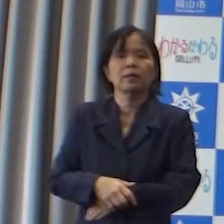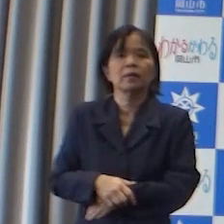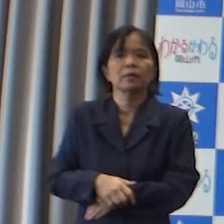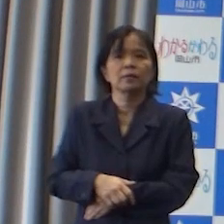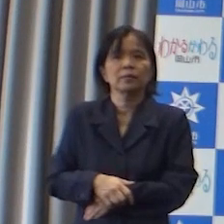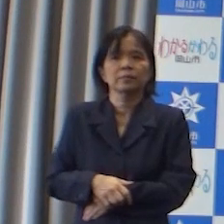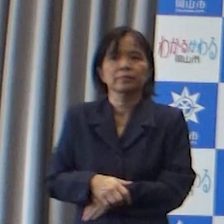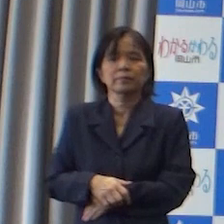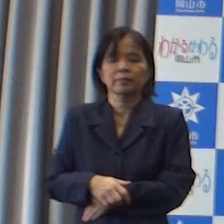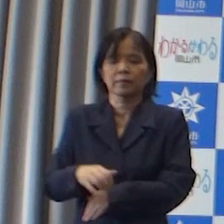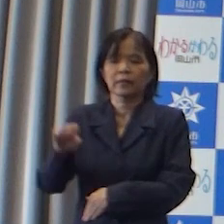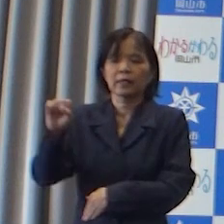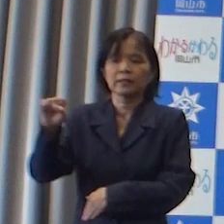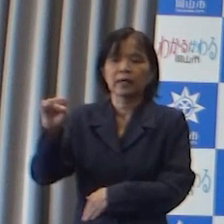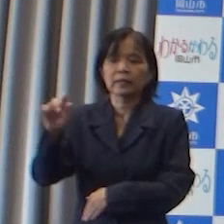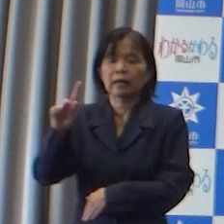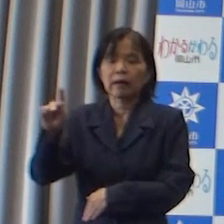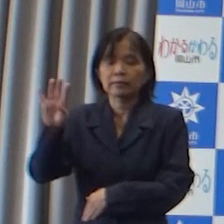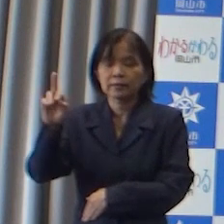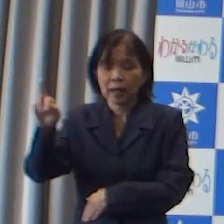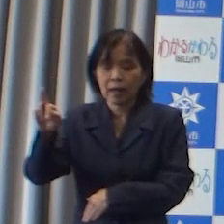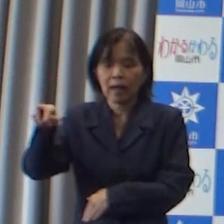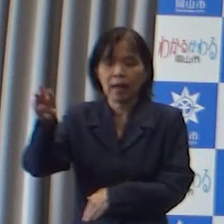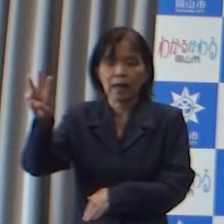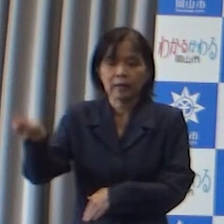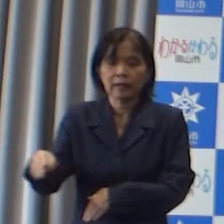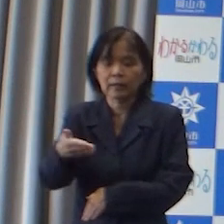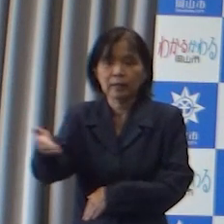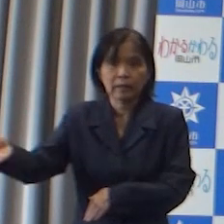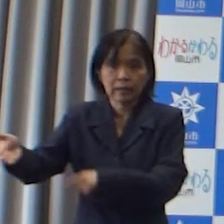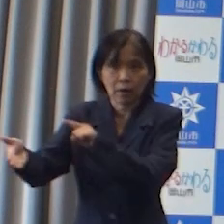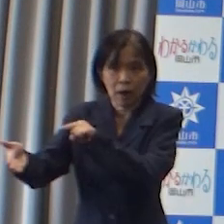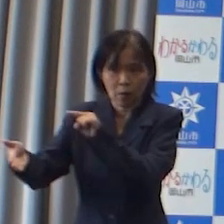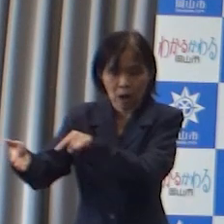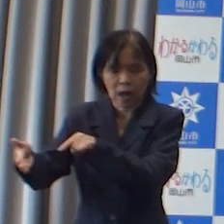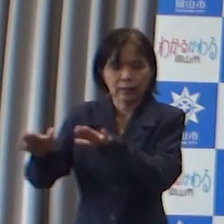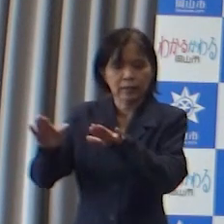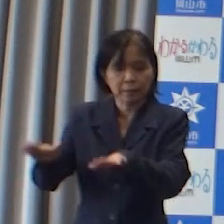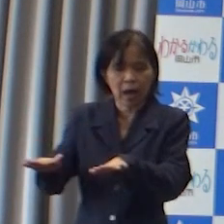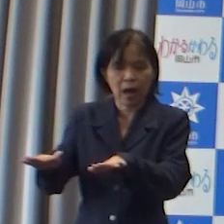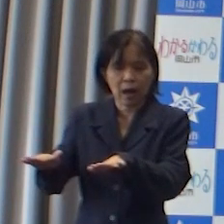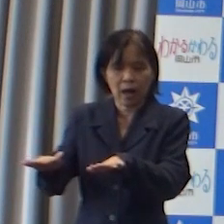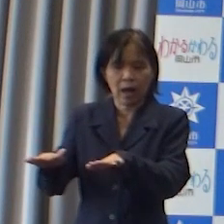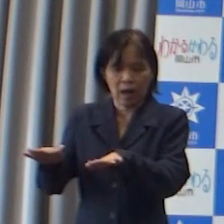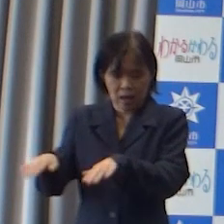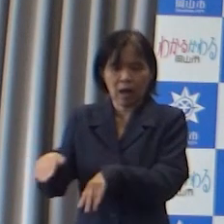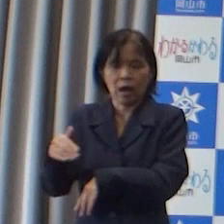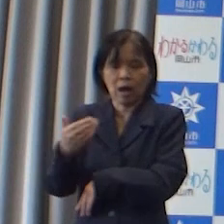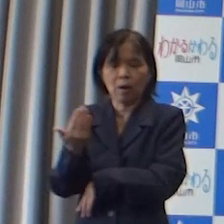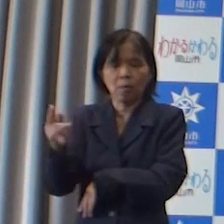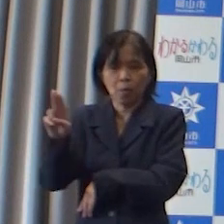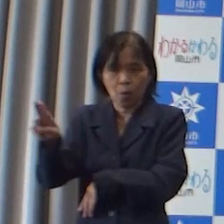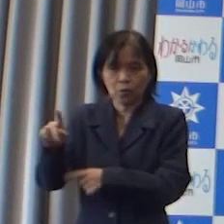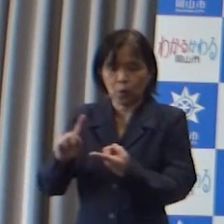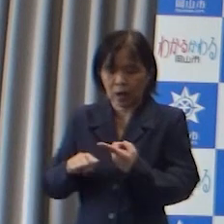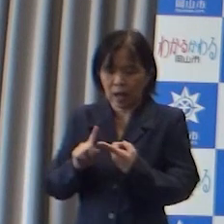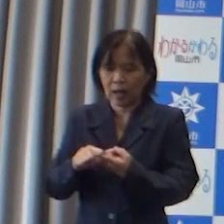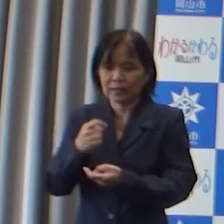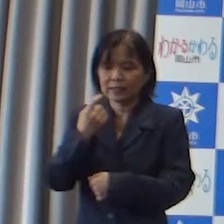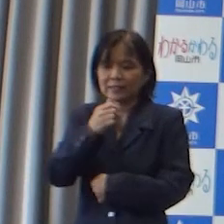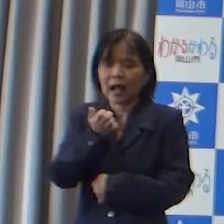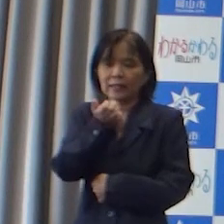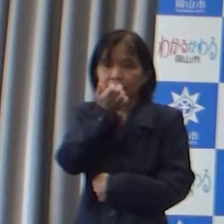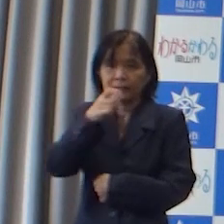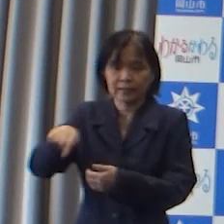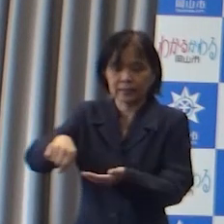それが、笹ヶ瀬川に関していくとですね、今坊白石と申し上げましたが、そこが一つの